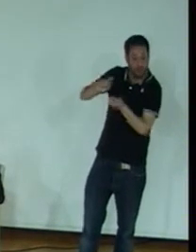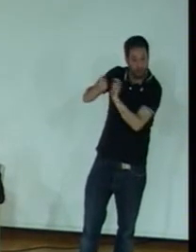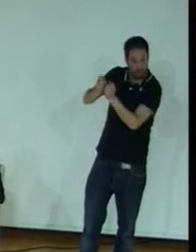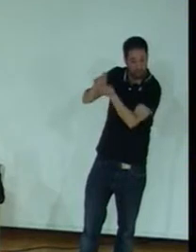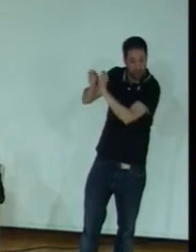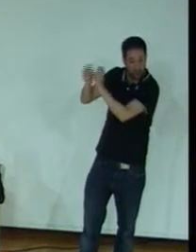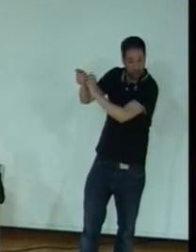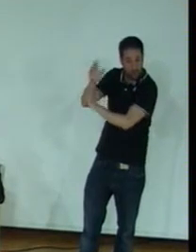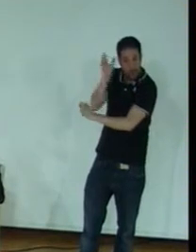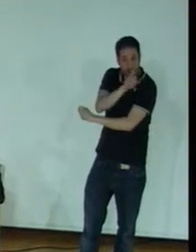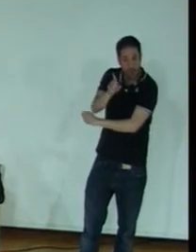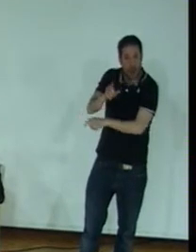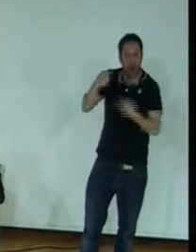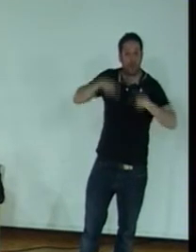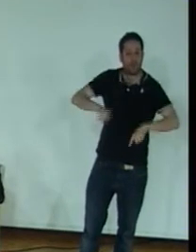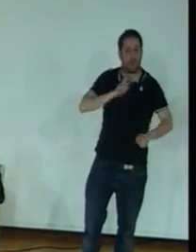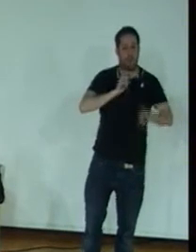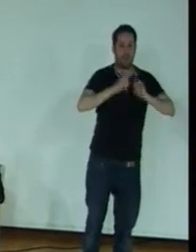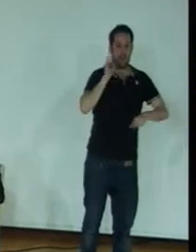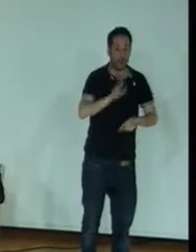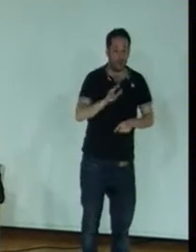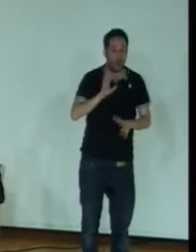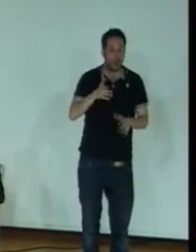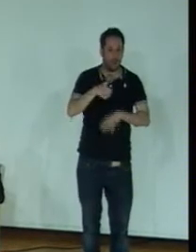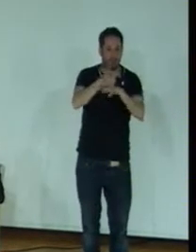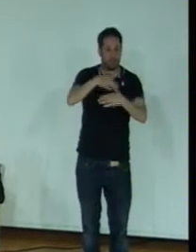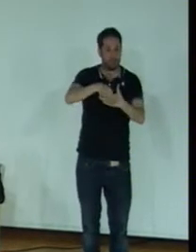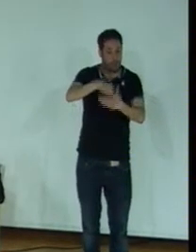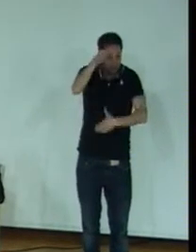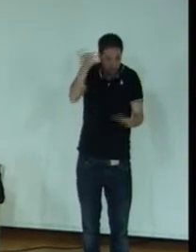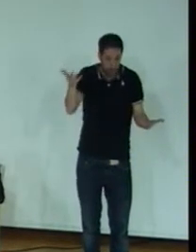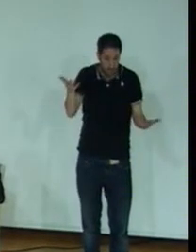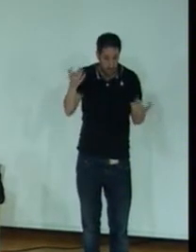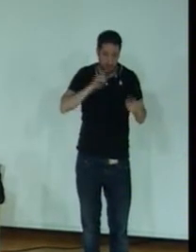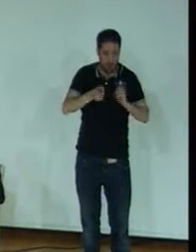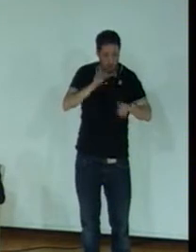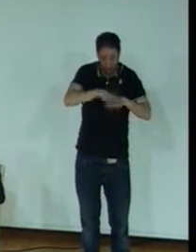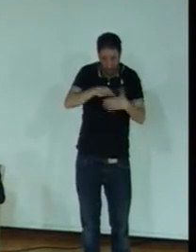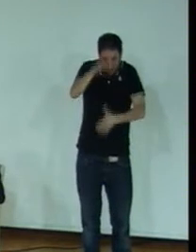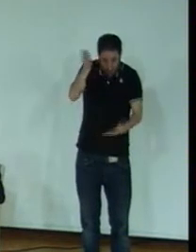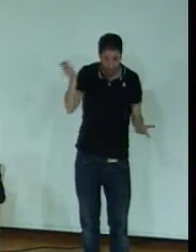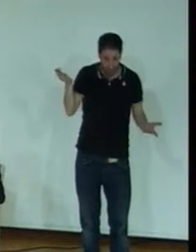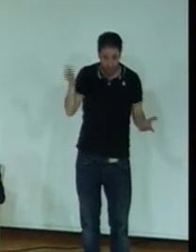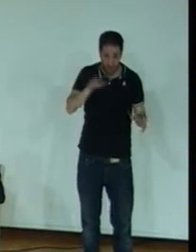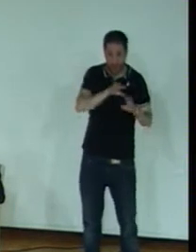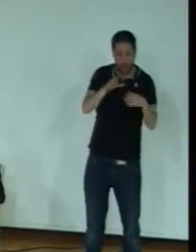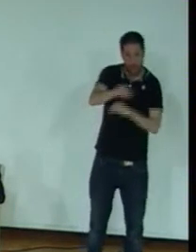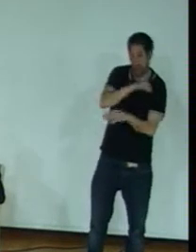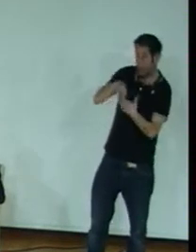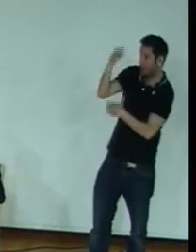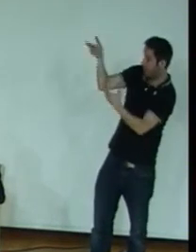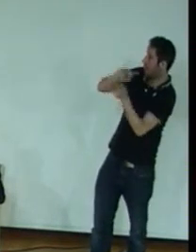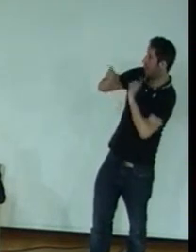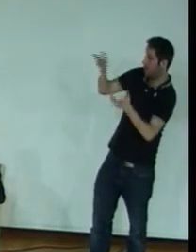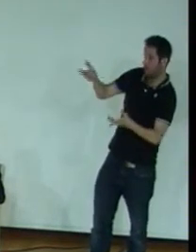ne faut pas quand même oublier que tous les gouvernements totalitaires sont toujours arrivés au pouvoir par les urnes. Aujourd'hui, on a un gouvernement a